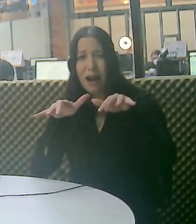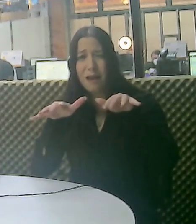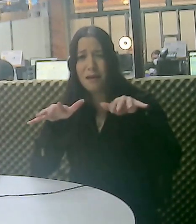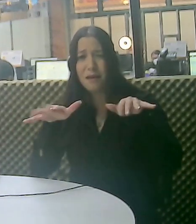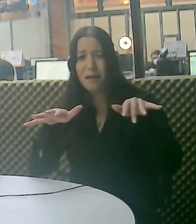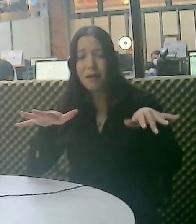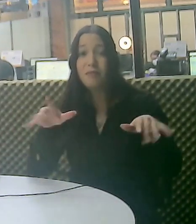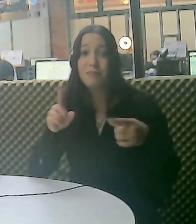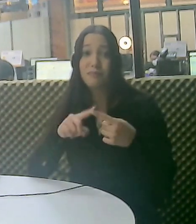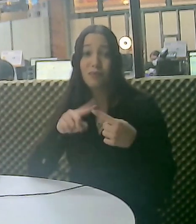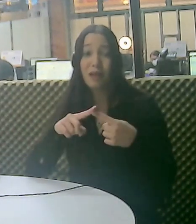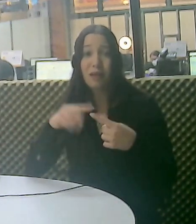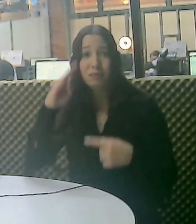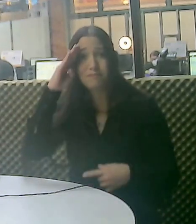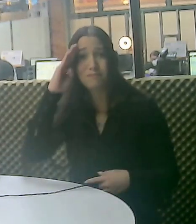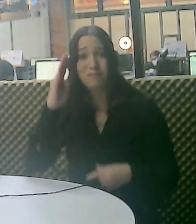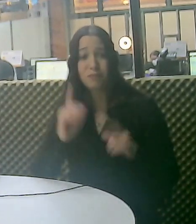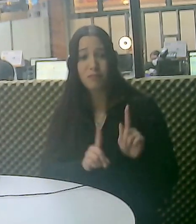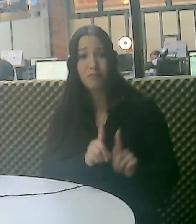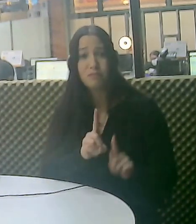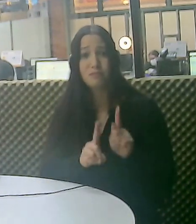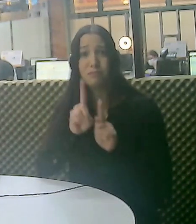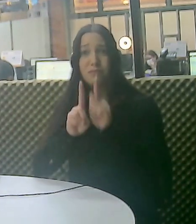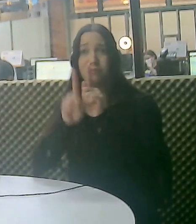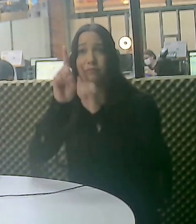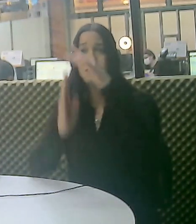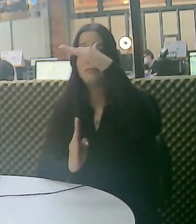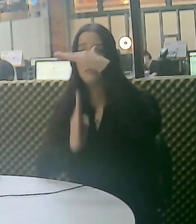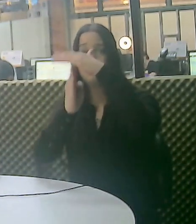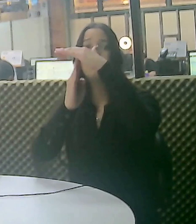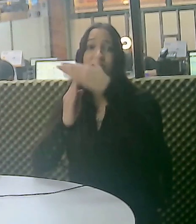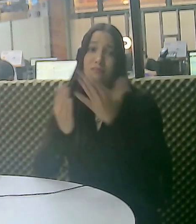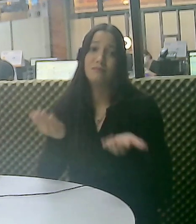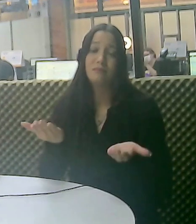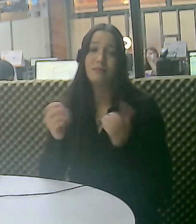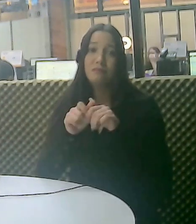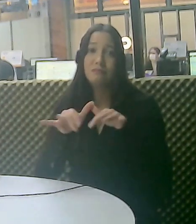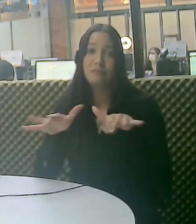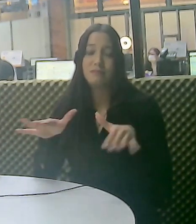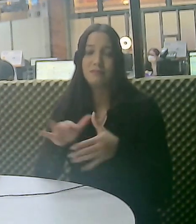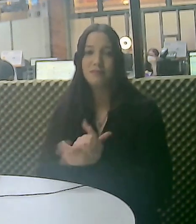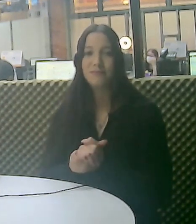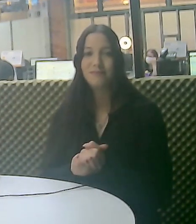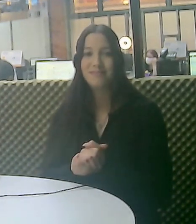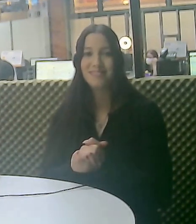porque é o auge da infestação e consequentemente o auge da transmissão.